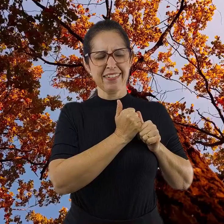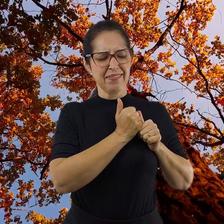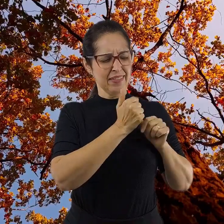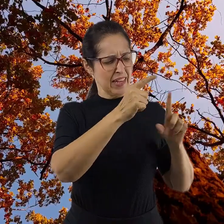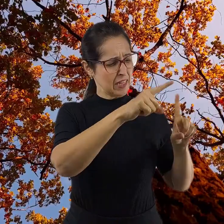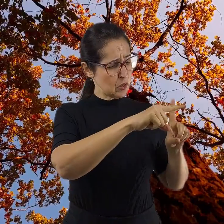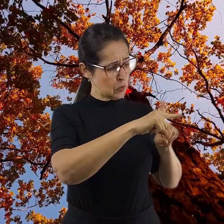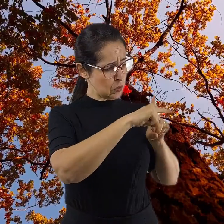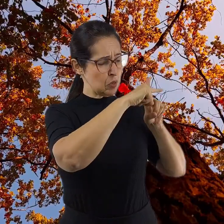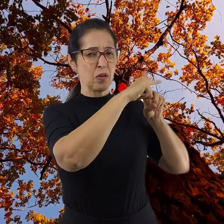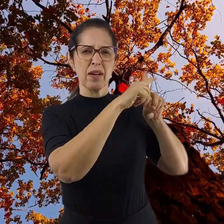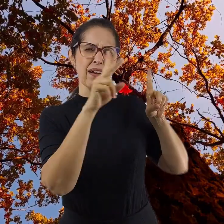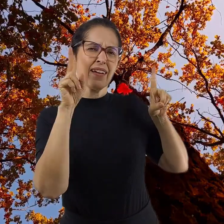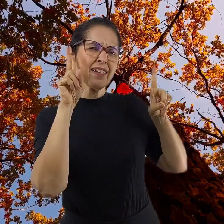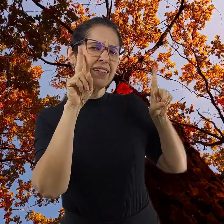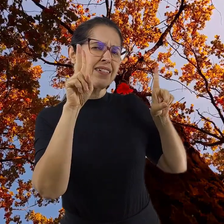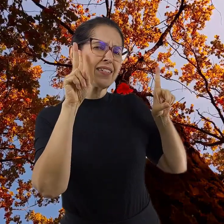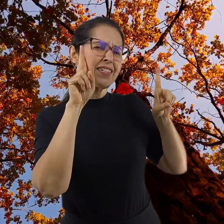Se eu